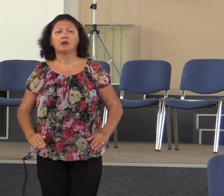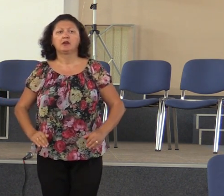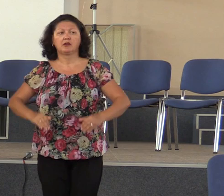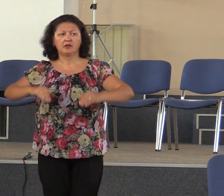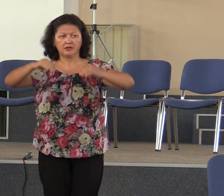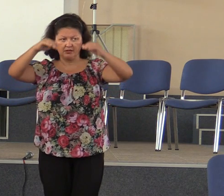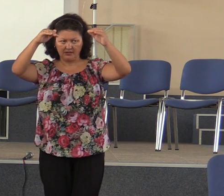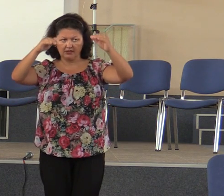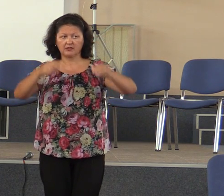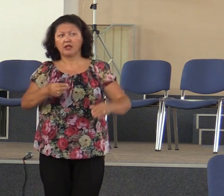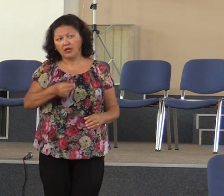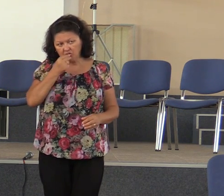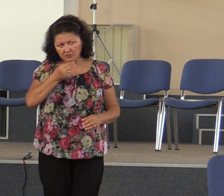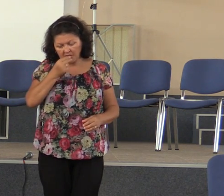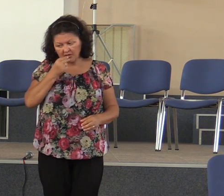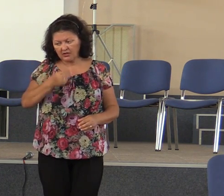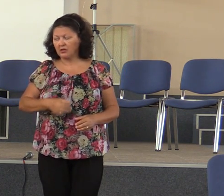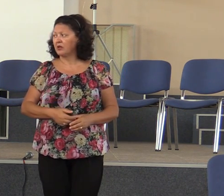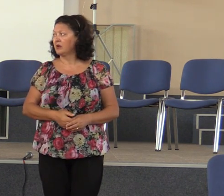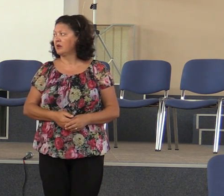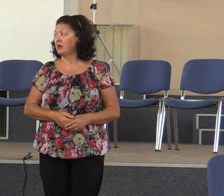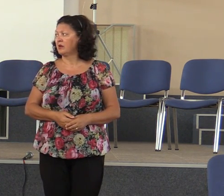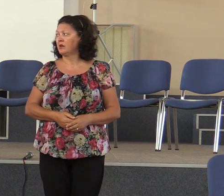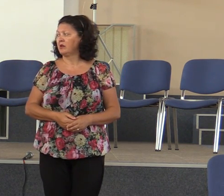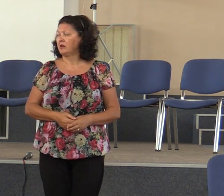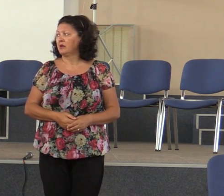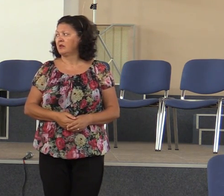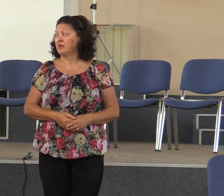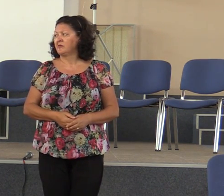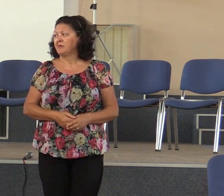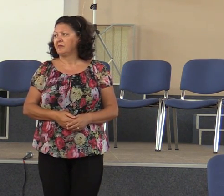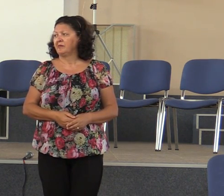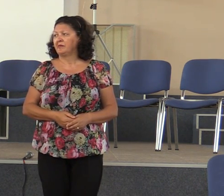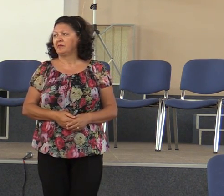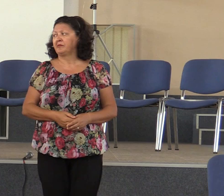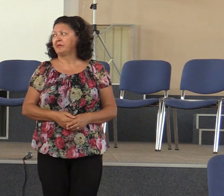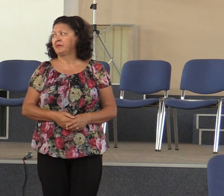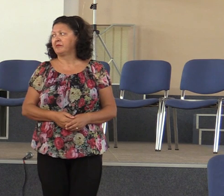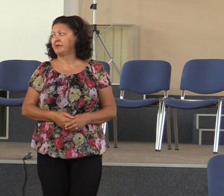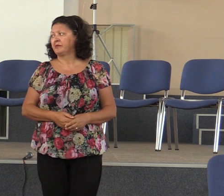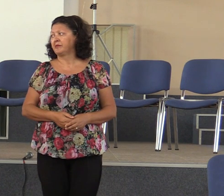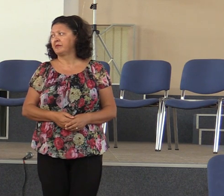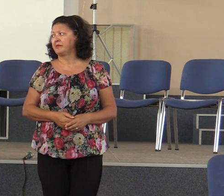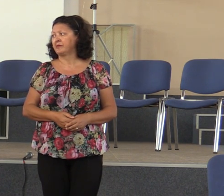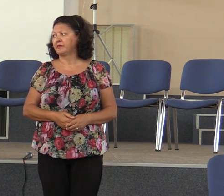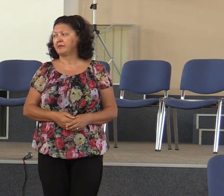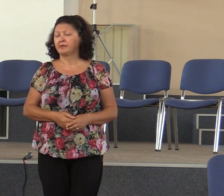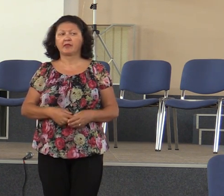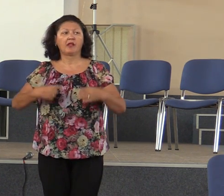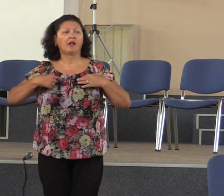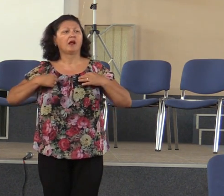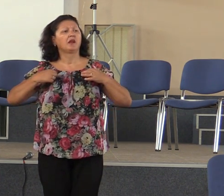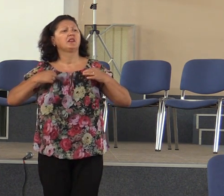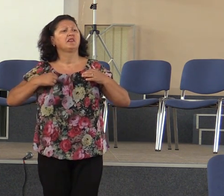și mănâncă. E prima asigurare pe care vi-o dă Dumnezeu, indiferent prin dificultățile prin care